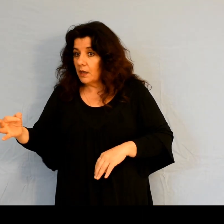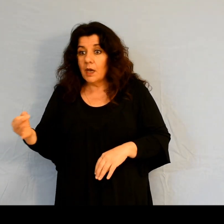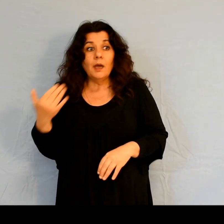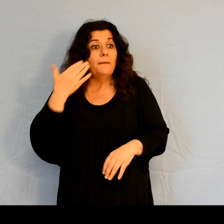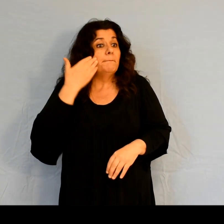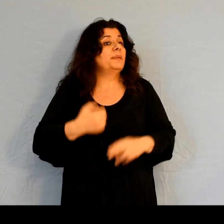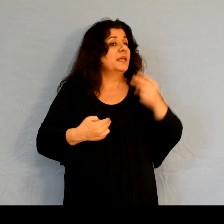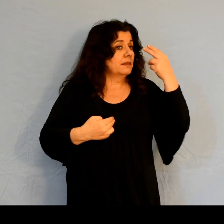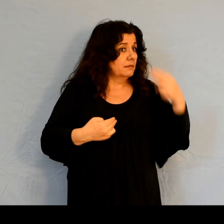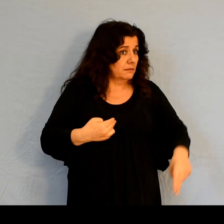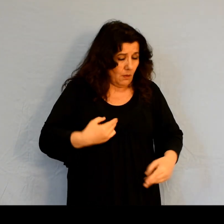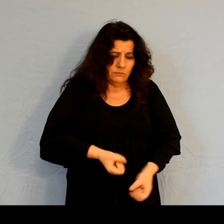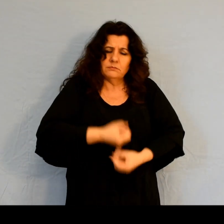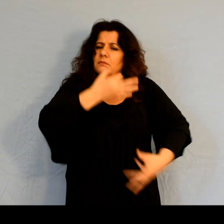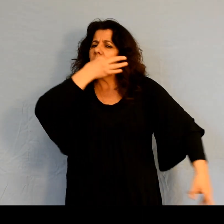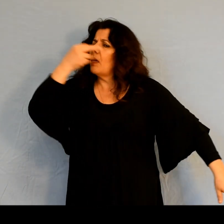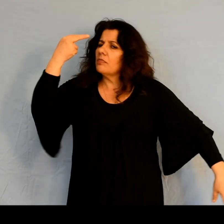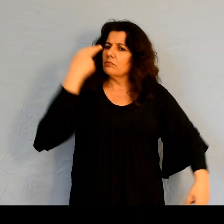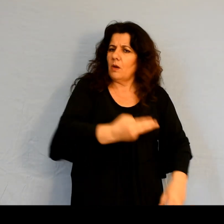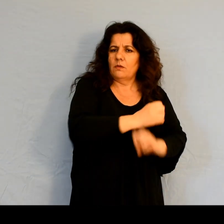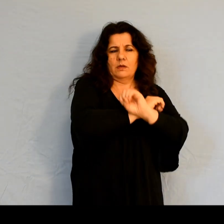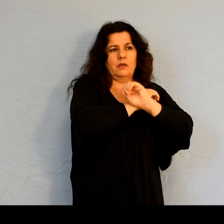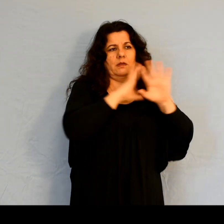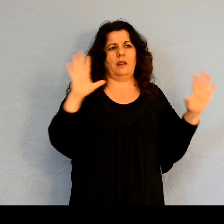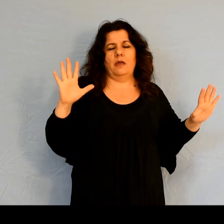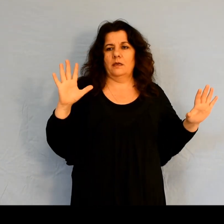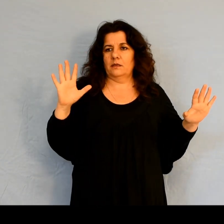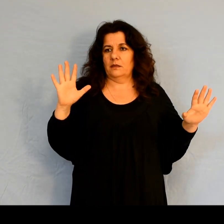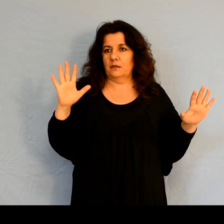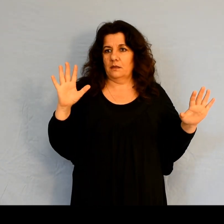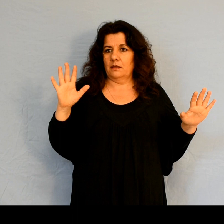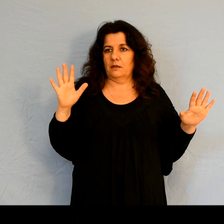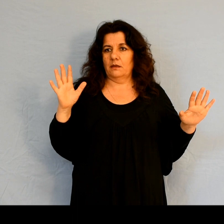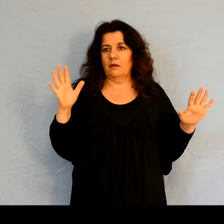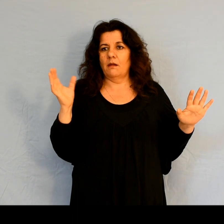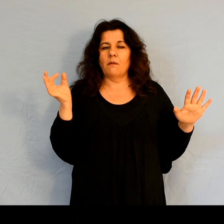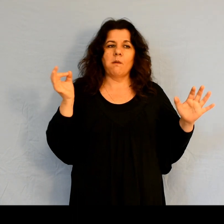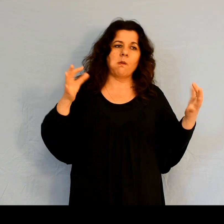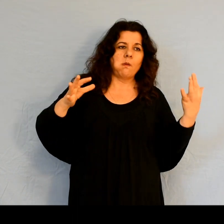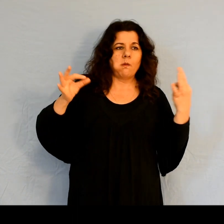non. Ce qui est en plus vient du mauvais.